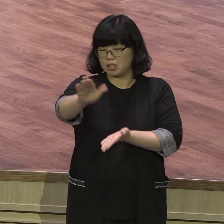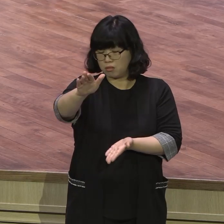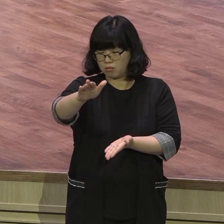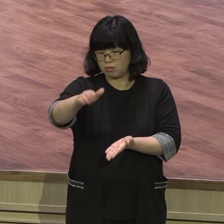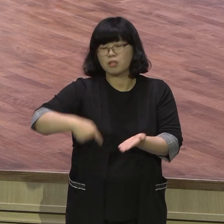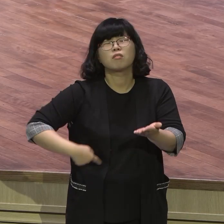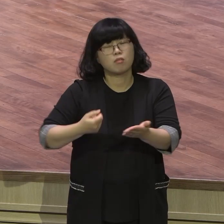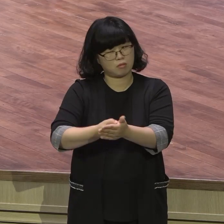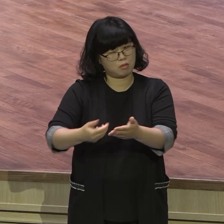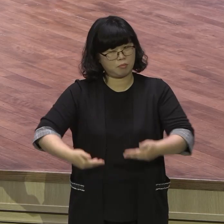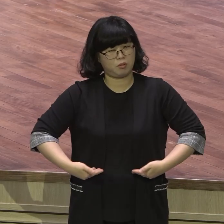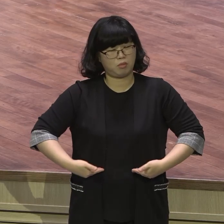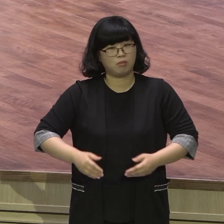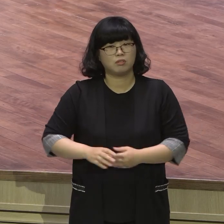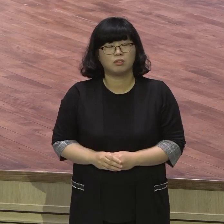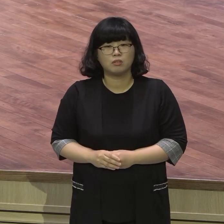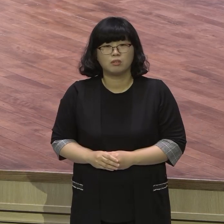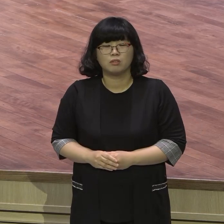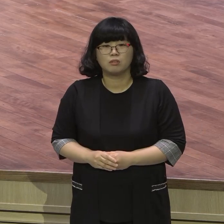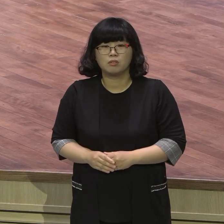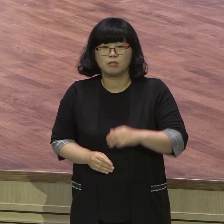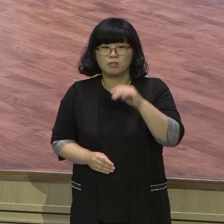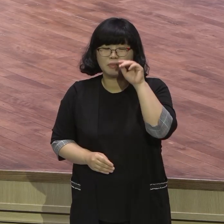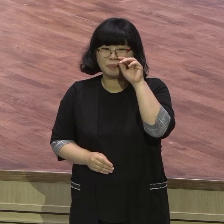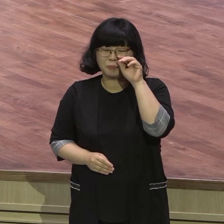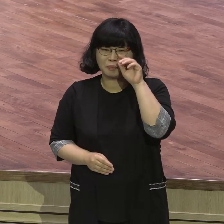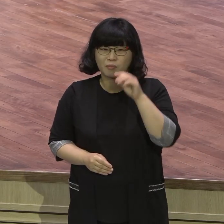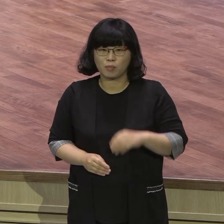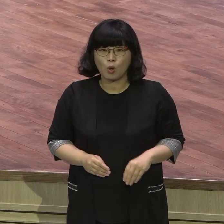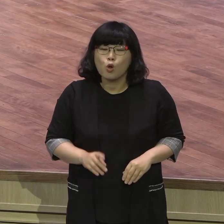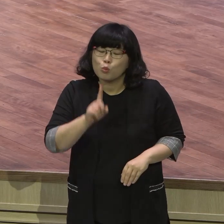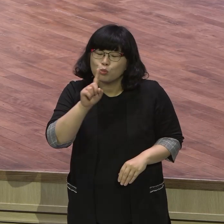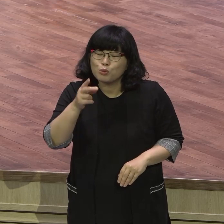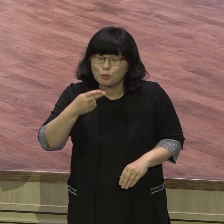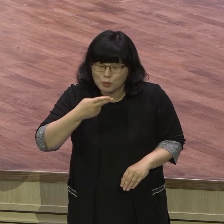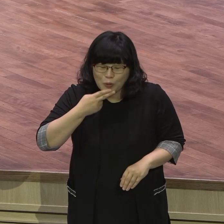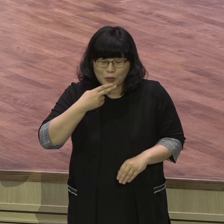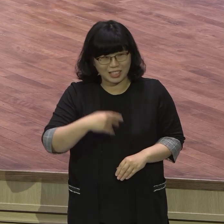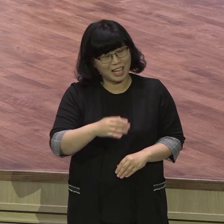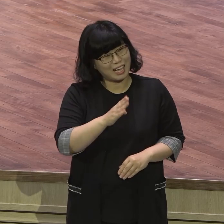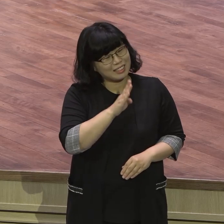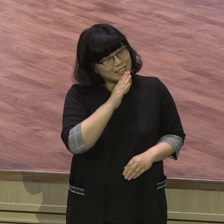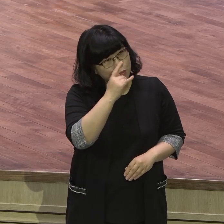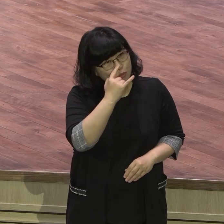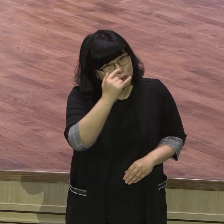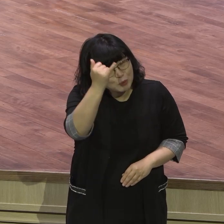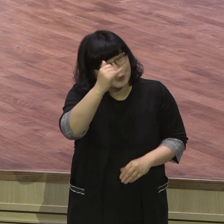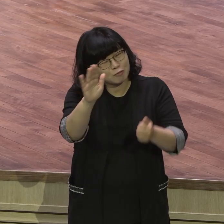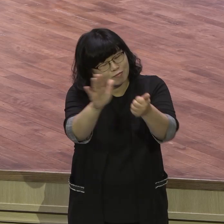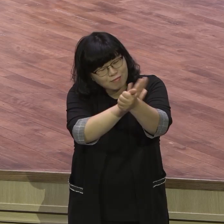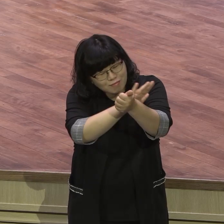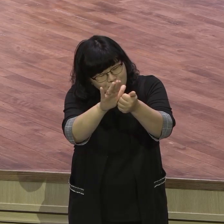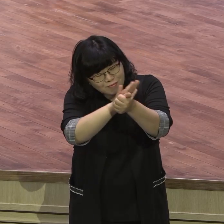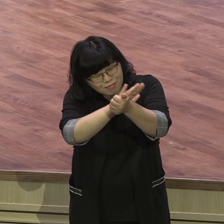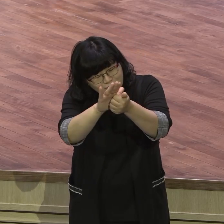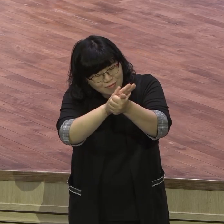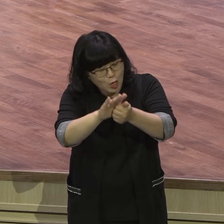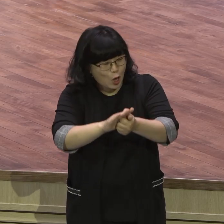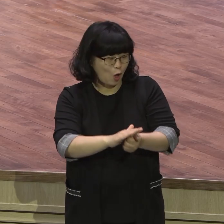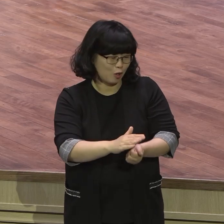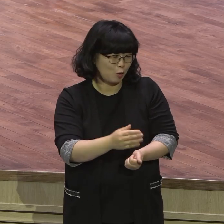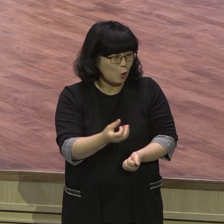영적으로는 그렇게 하시기 바랍니다 육신적으로는 여러분 다 양보하고 다 내려놓을 때 영적으로는 여러분은요 살아야 돼요